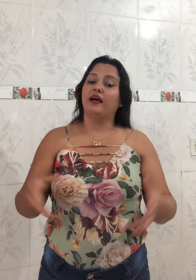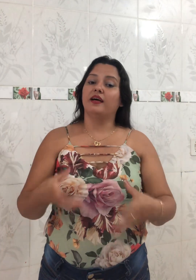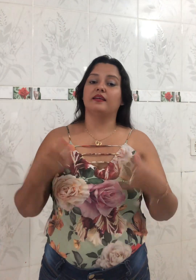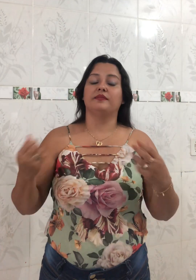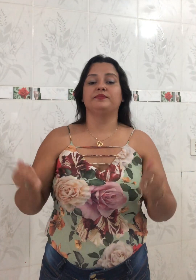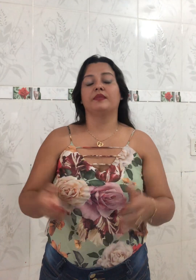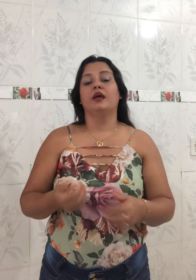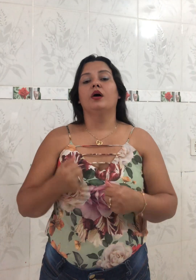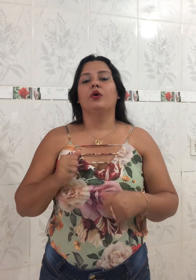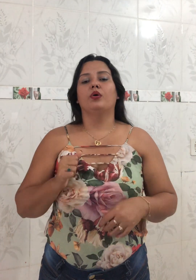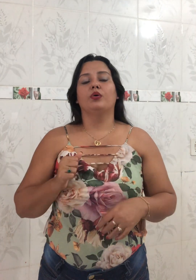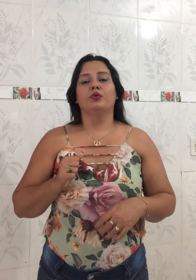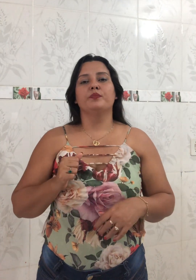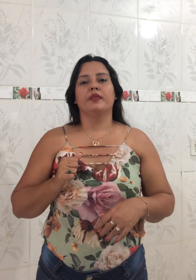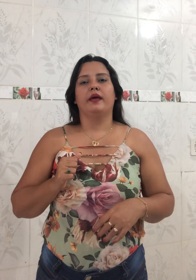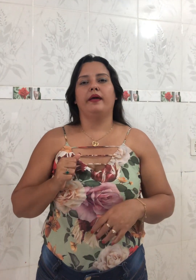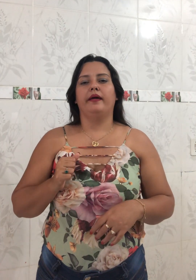salada. Ou